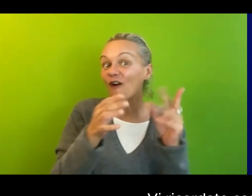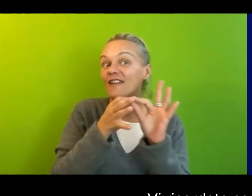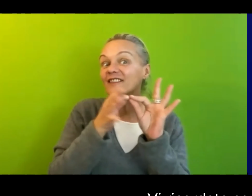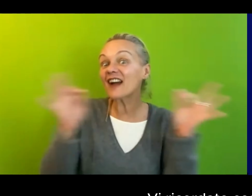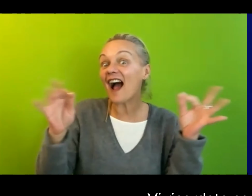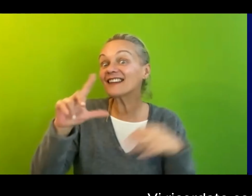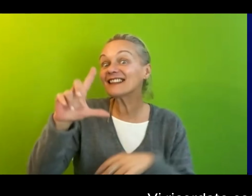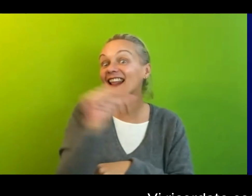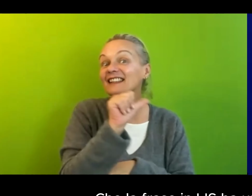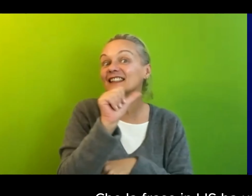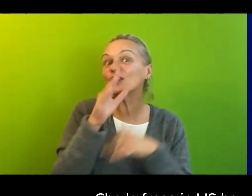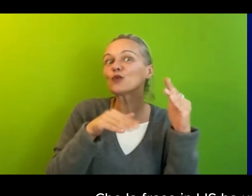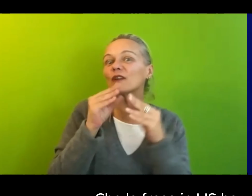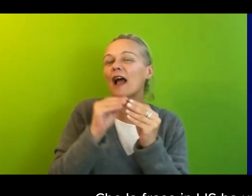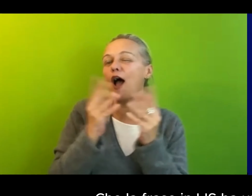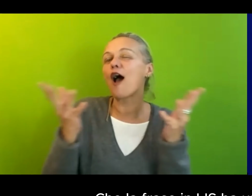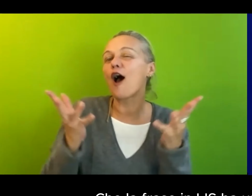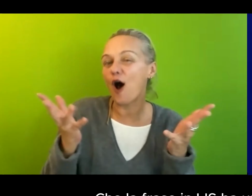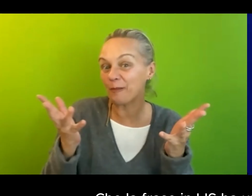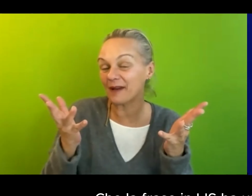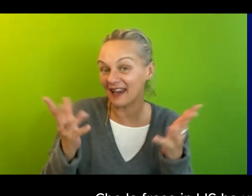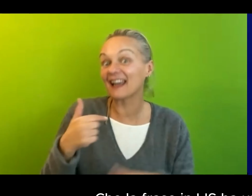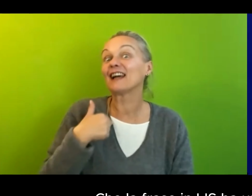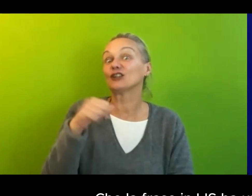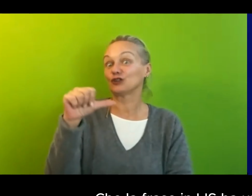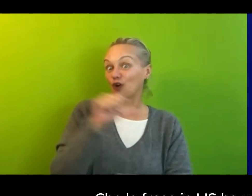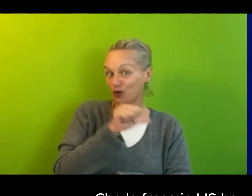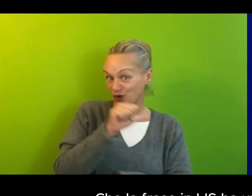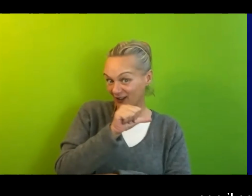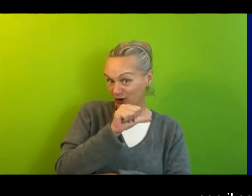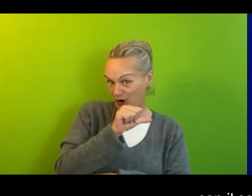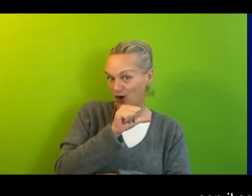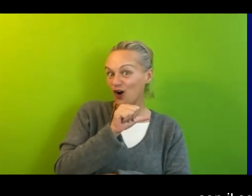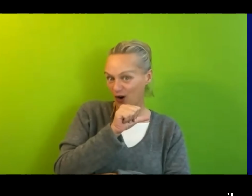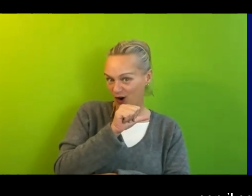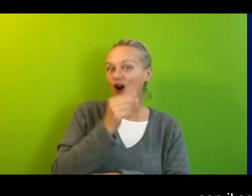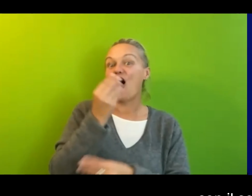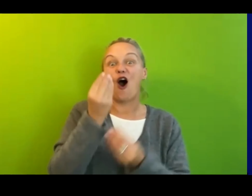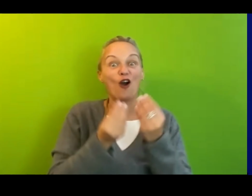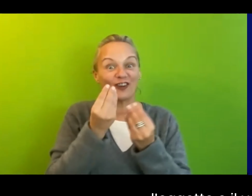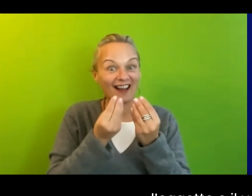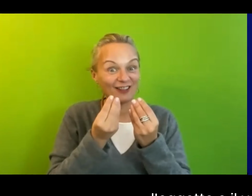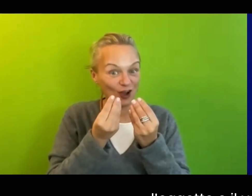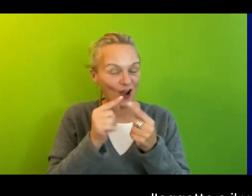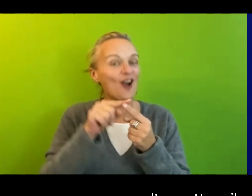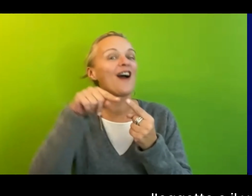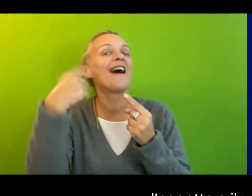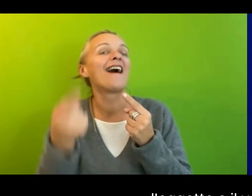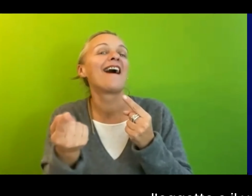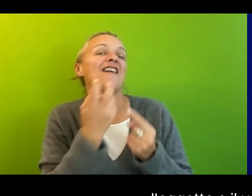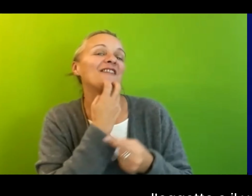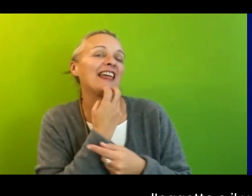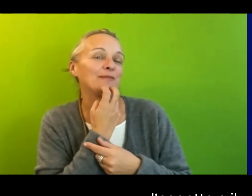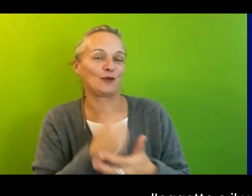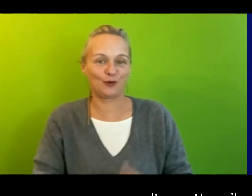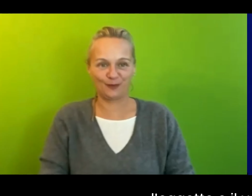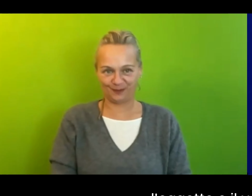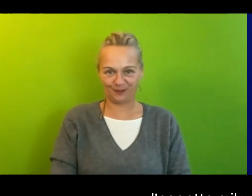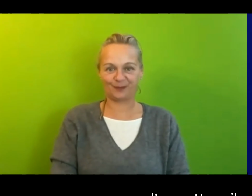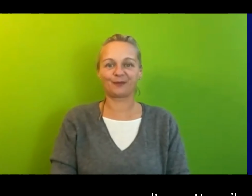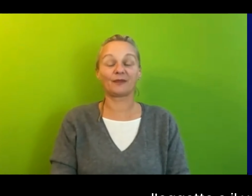Vi ricordate cosa vi ho detto? Che la frase in LIS ha una struttura differente con il soggetto, l'oggetto e